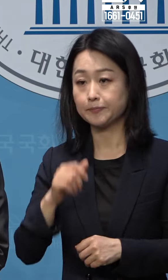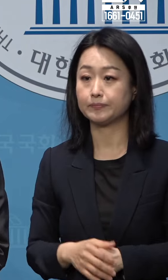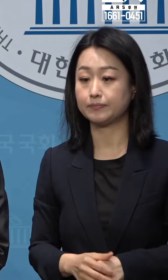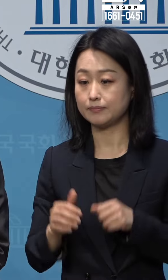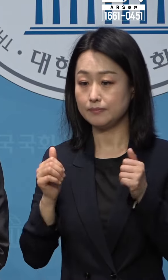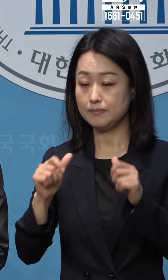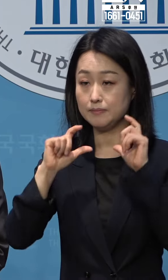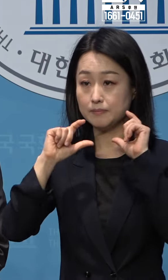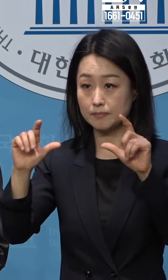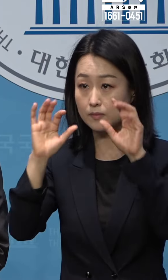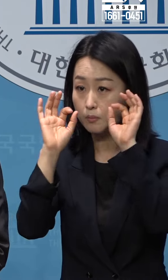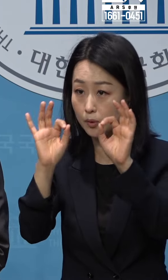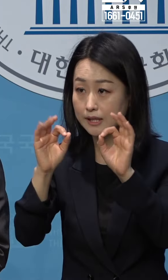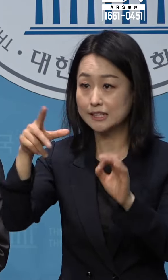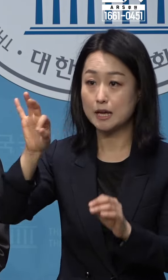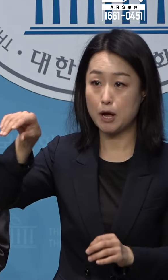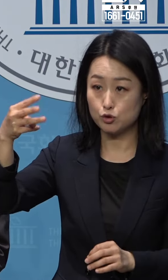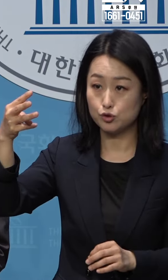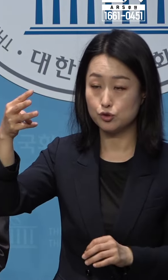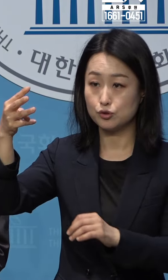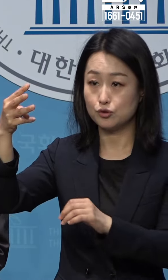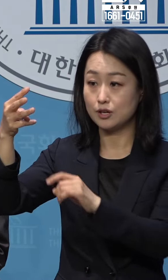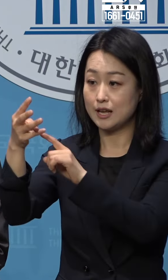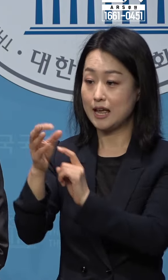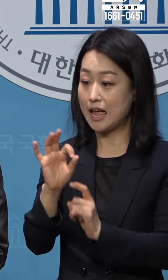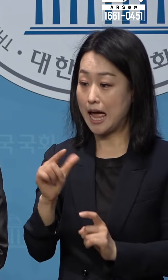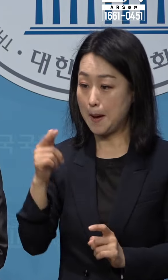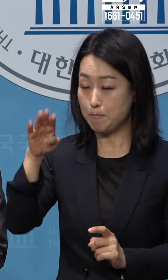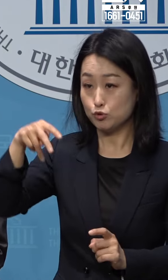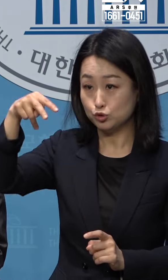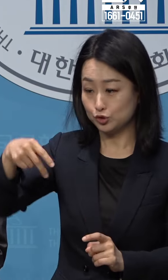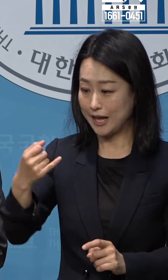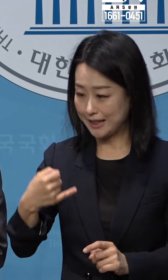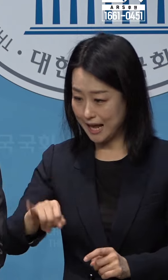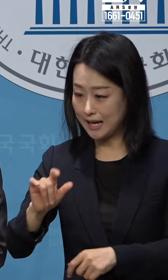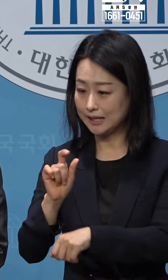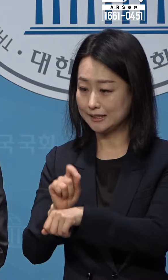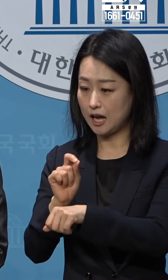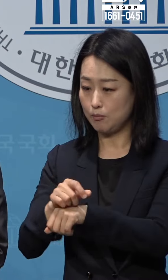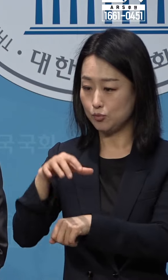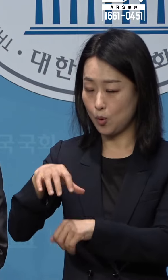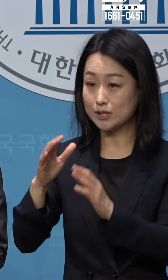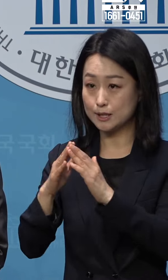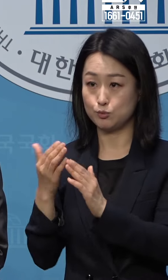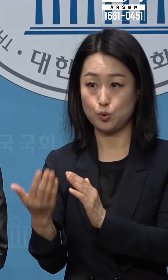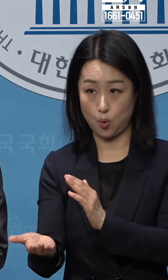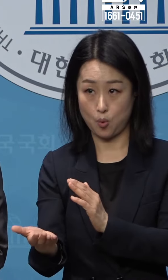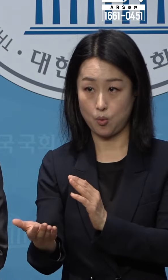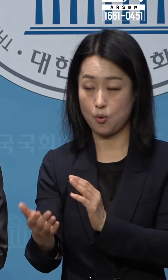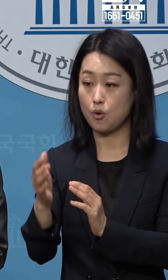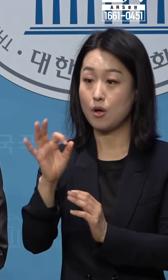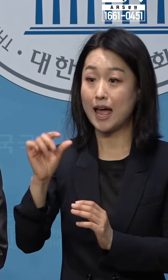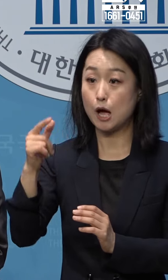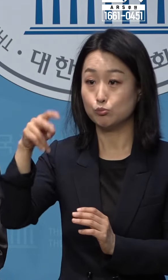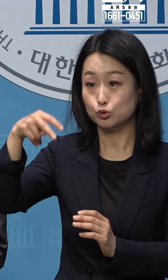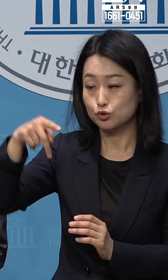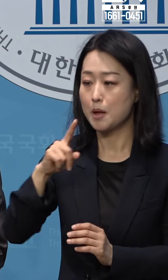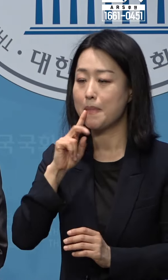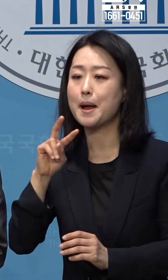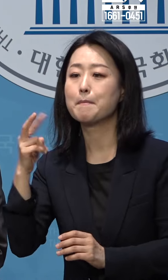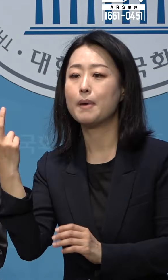따르면 쌍방울이 부수의 딸에 오피스텔을 제공하였고 부수의 진술이 바뀌었다고